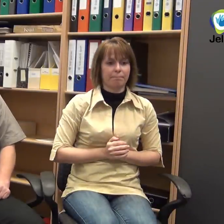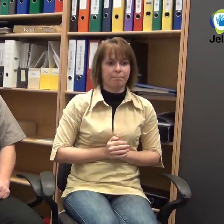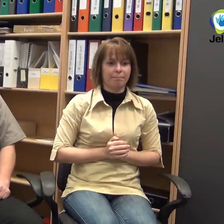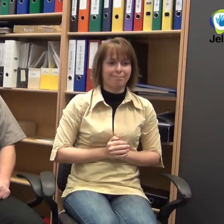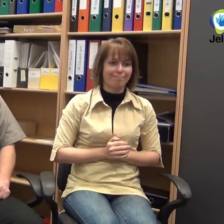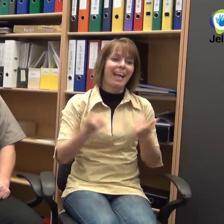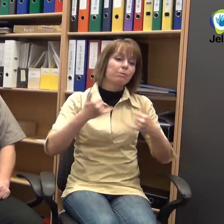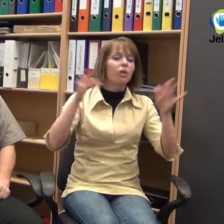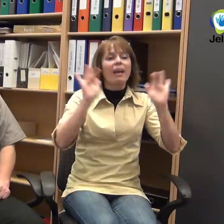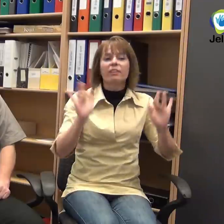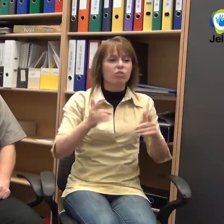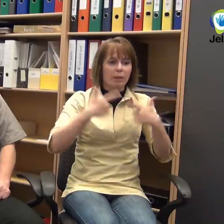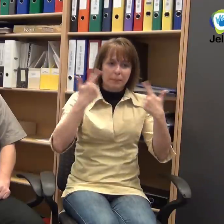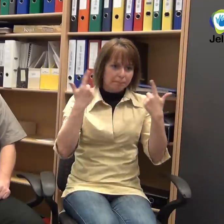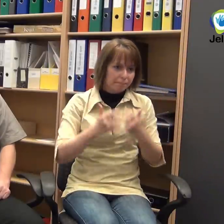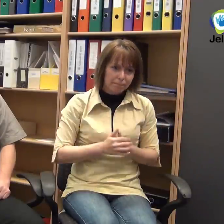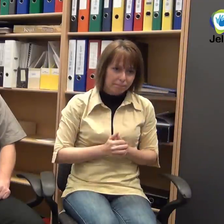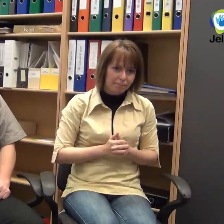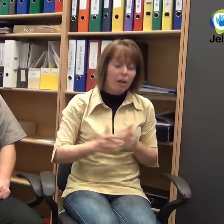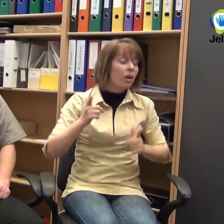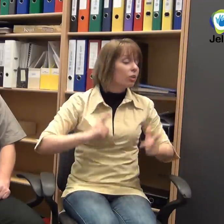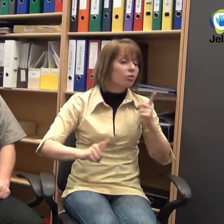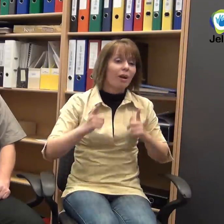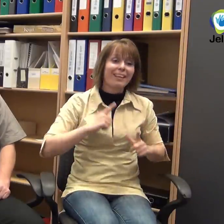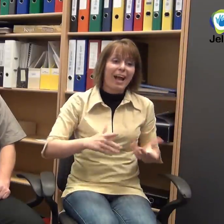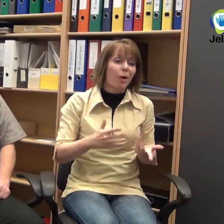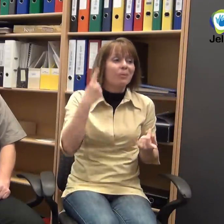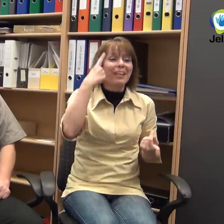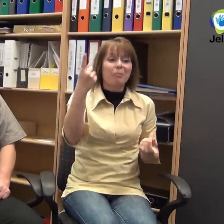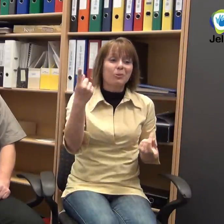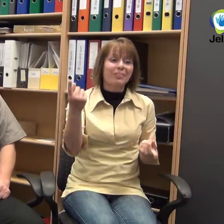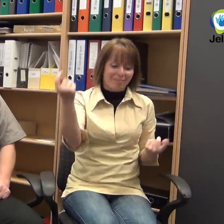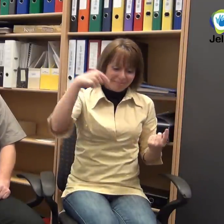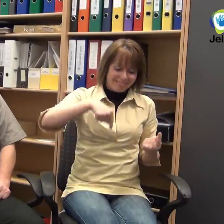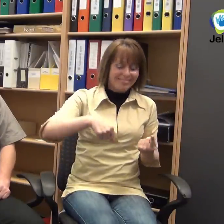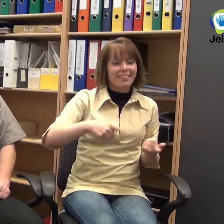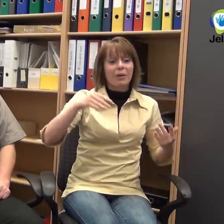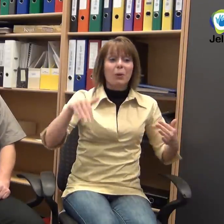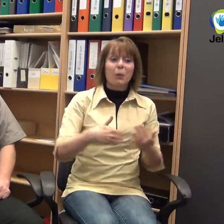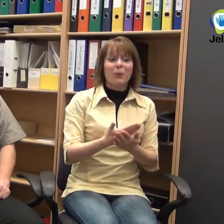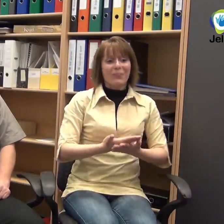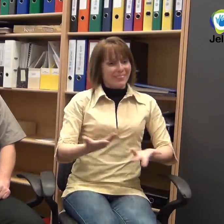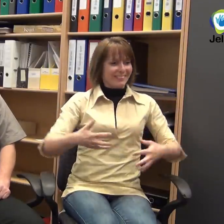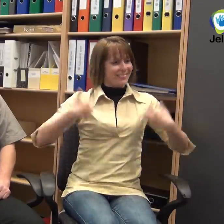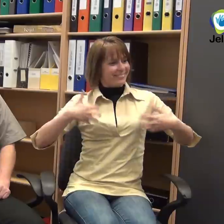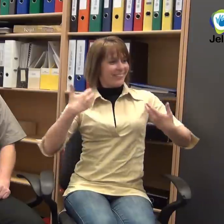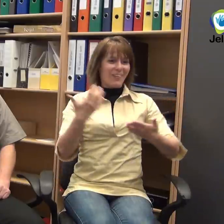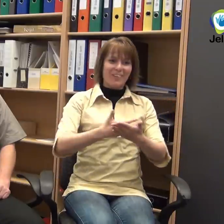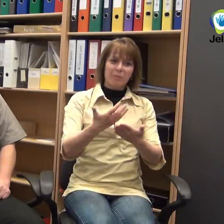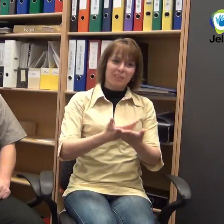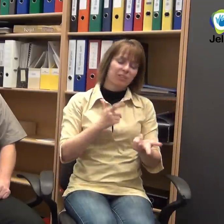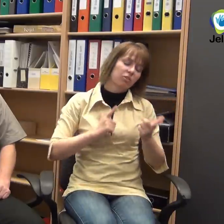Ezek most a legfrissebb hírek. Sajnálom, hogy nem avval tudtam itt most ideülni ebbe a székbe,